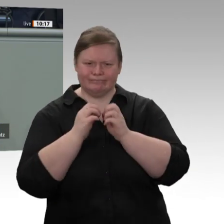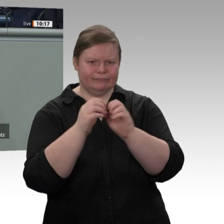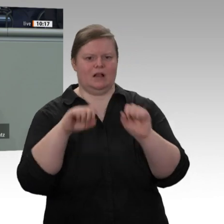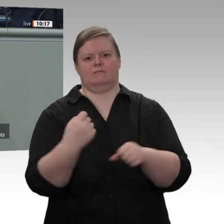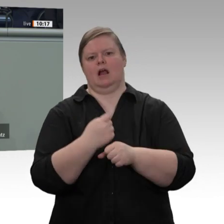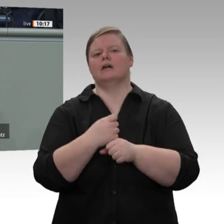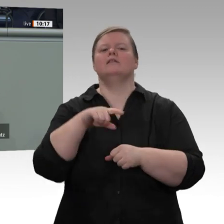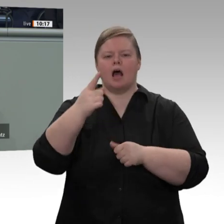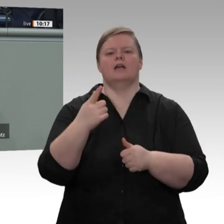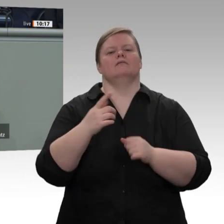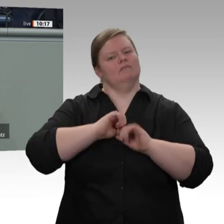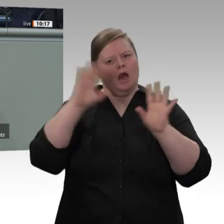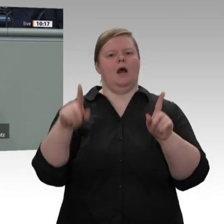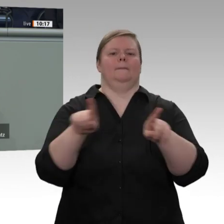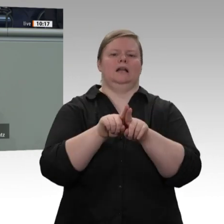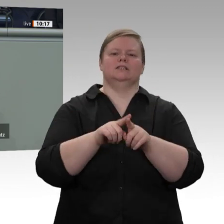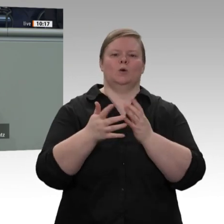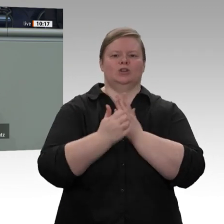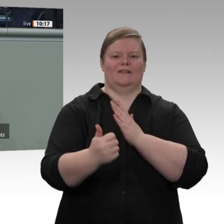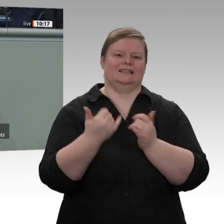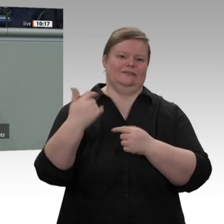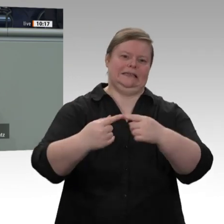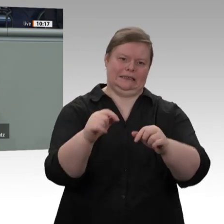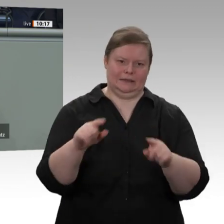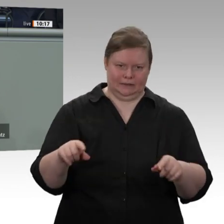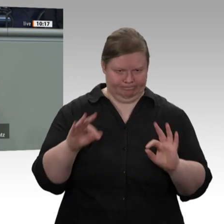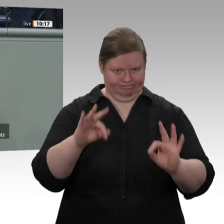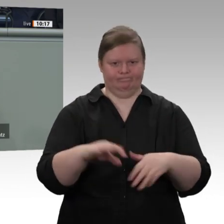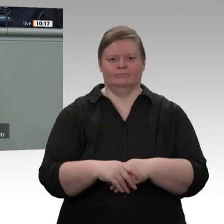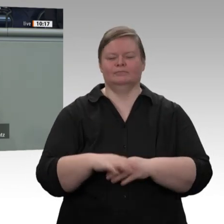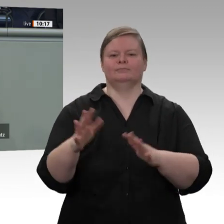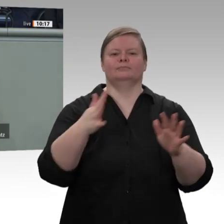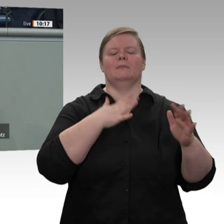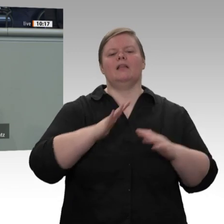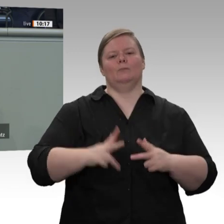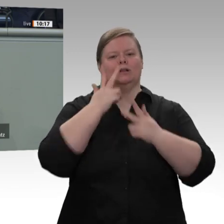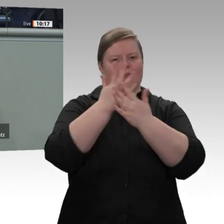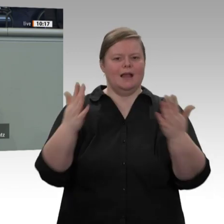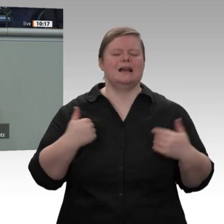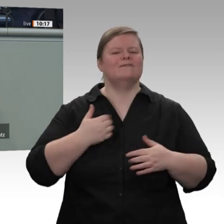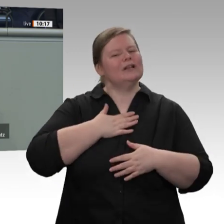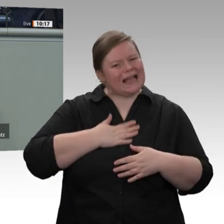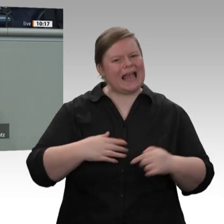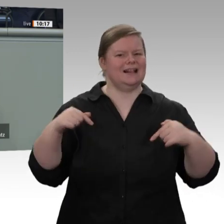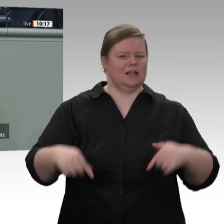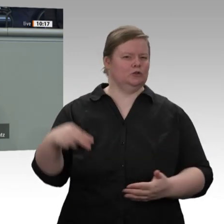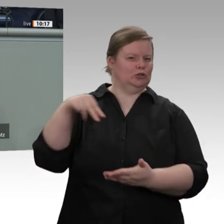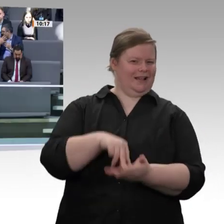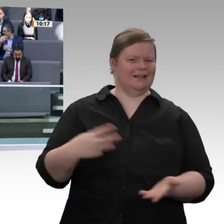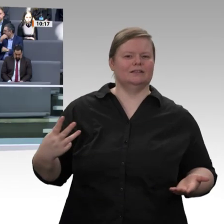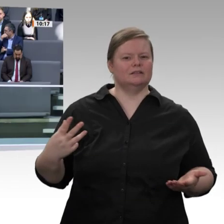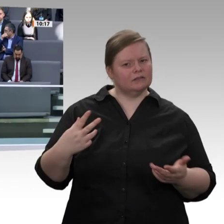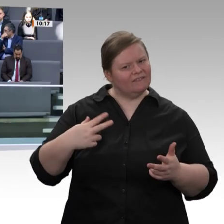wie ich sie in Hanau erlebt habe, niemals mehr wiederholt. Ich kann das nicht. Ich kann Ihnen aber eins versprechen.